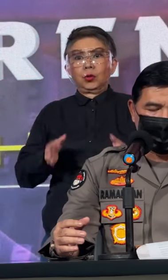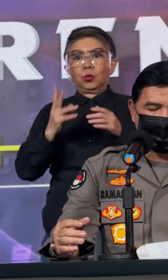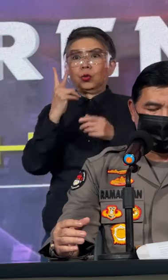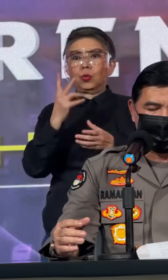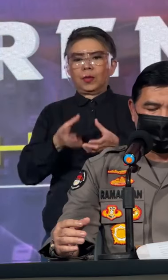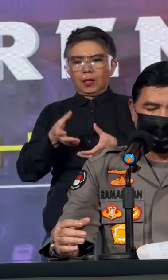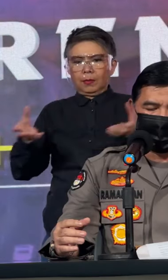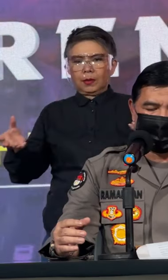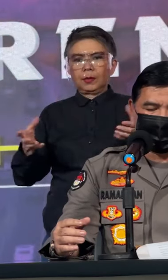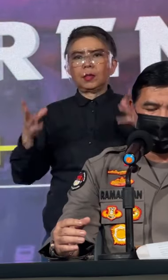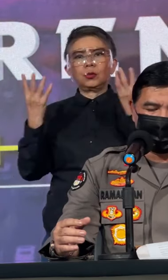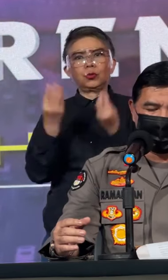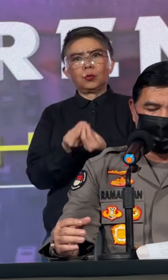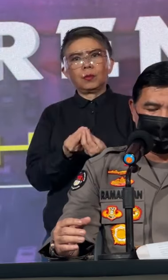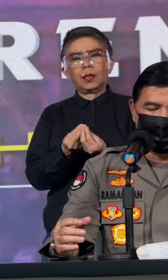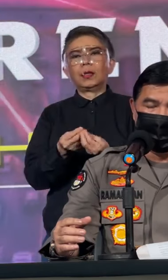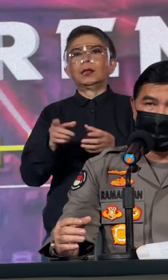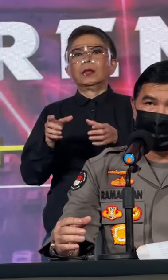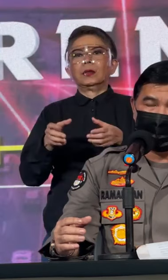dengan kapasitas